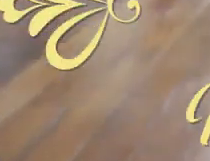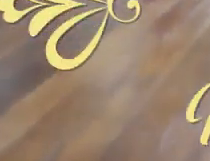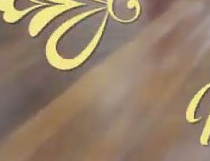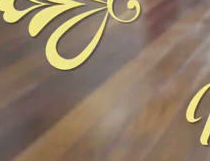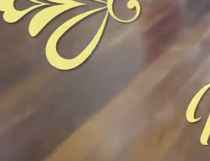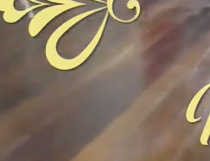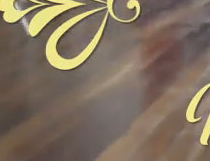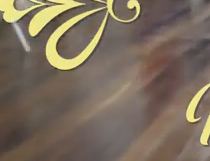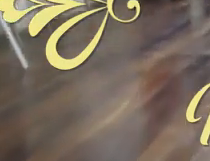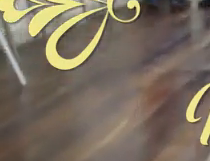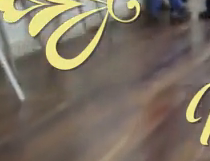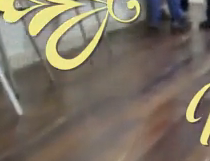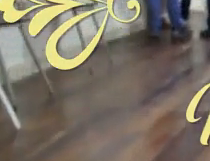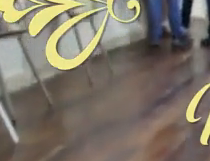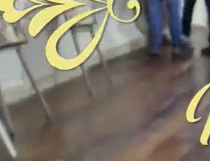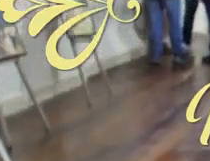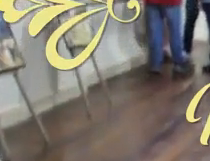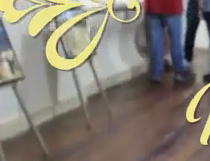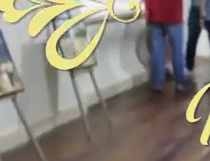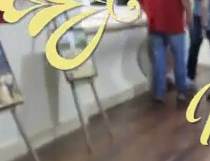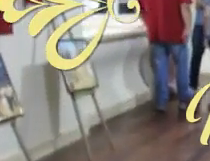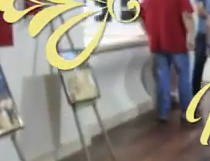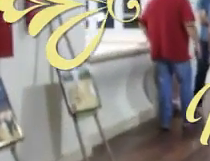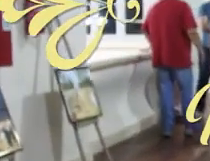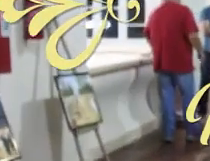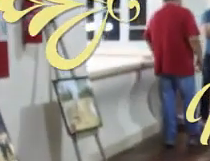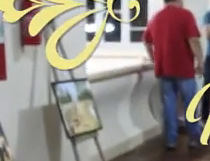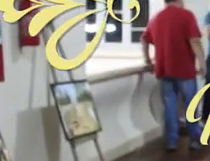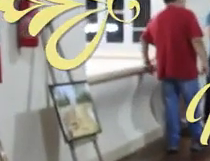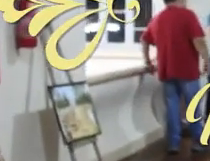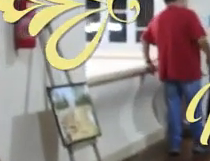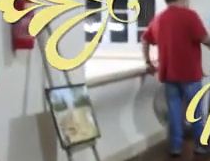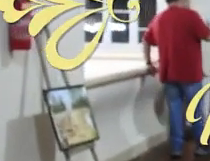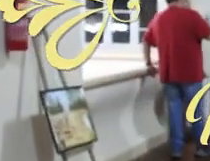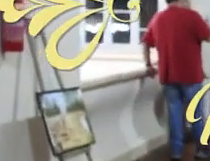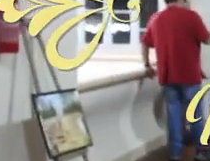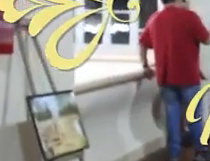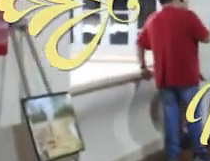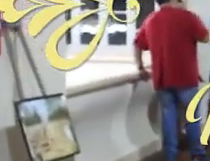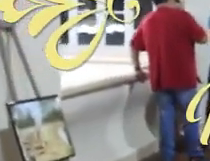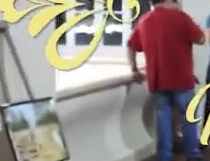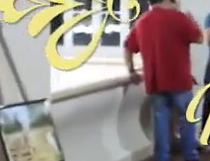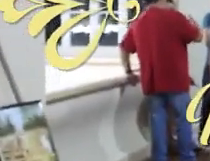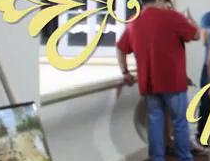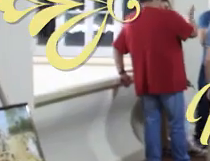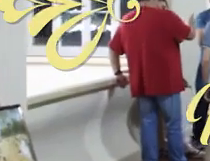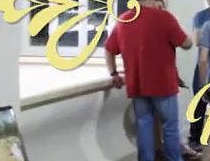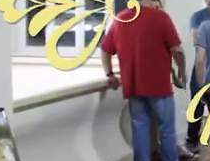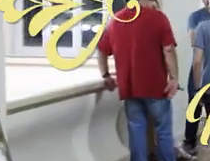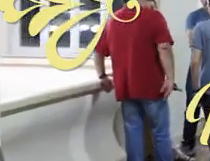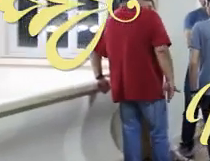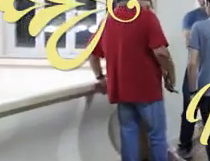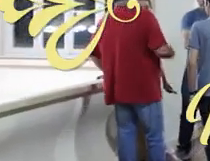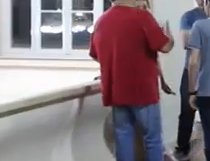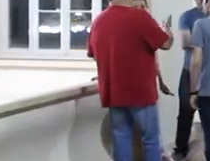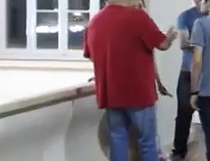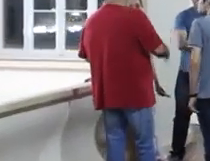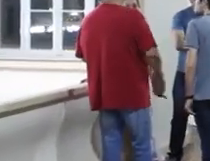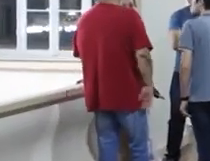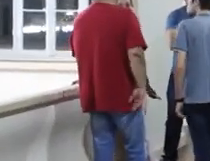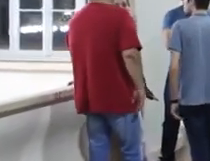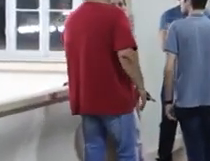O Clube Literário apresenta palestra realizada por Márcio Assad com o